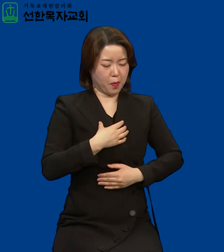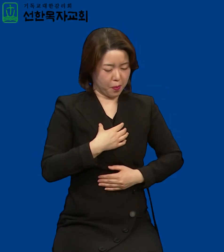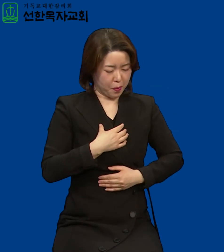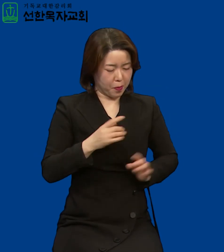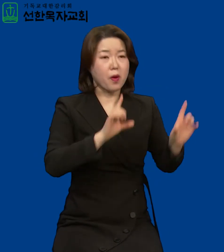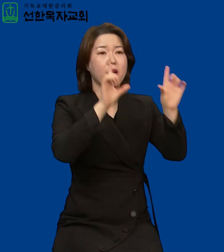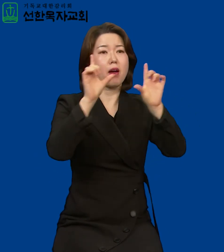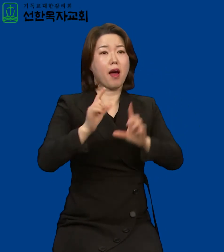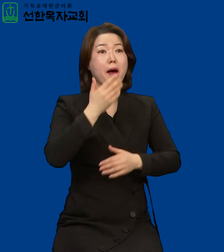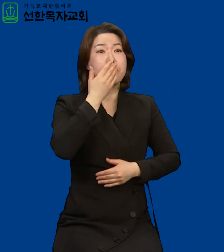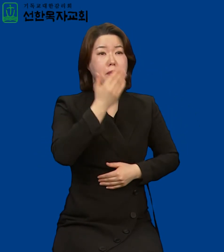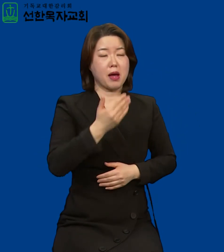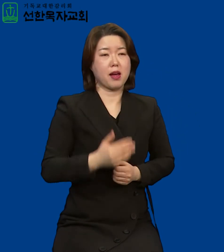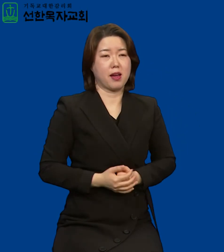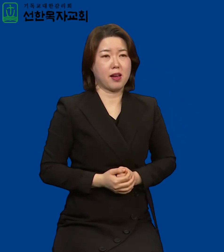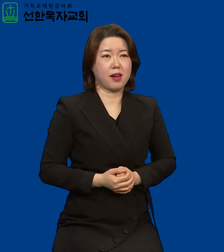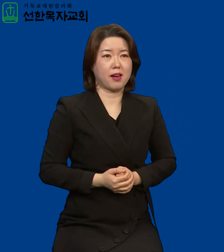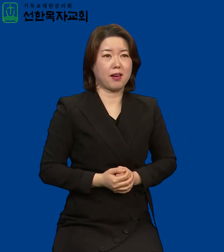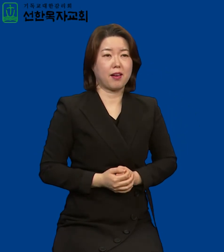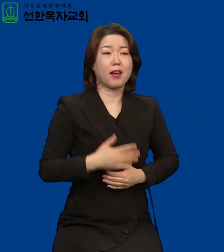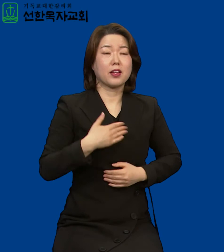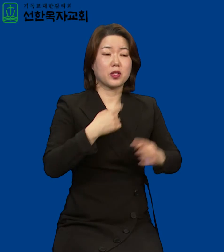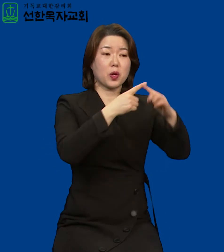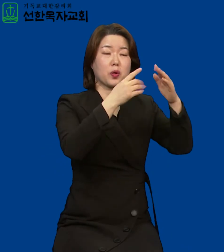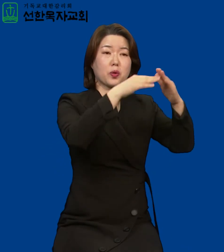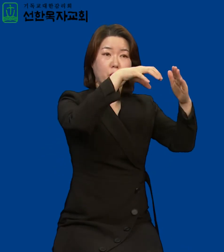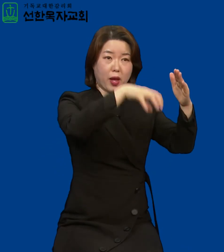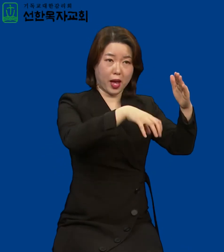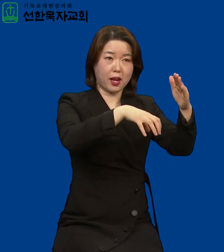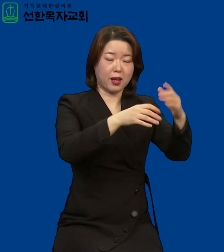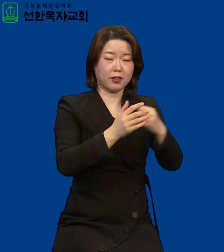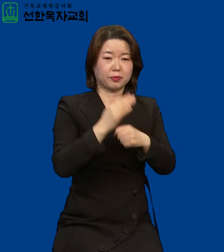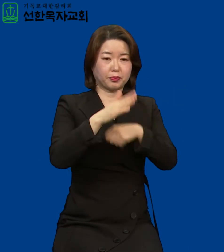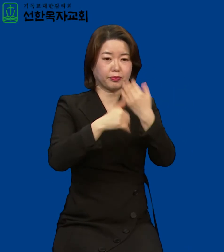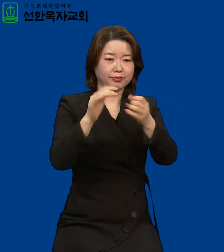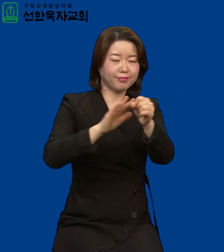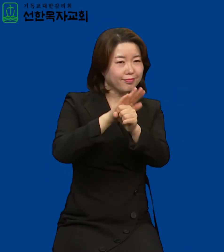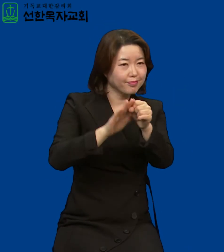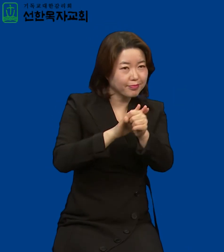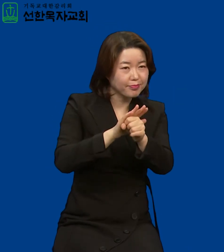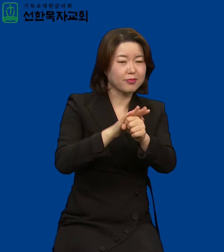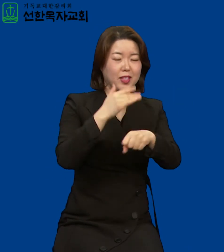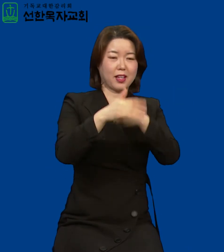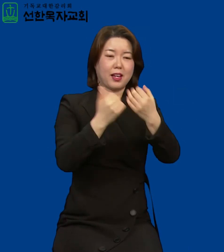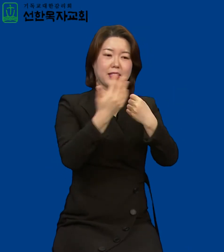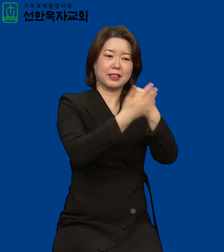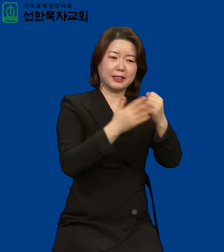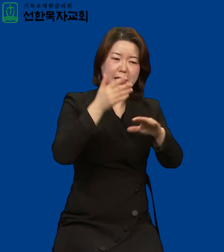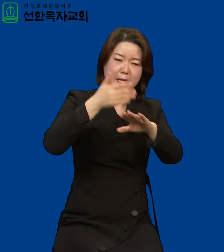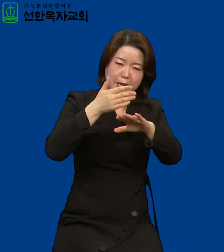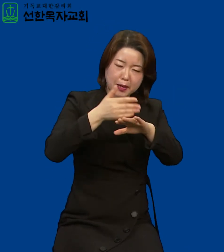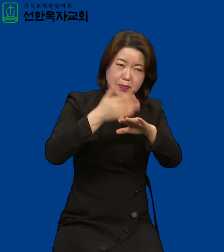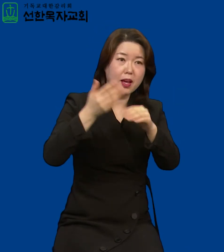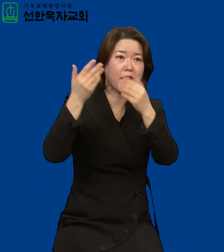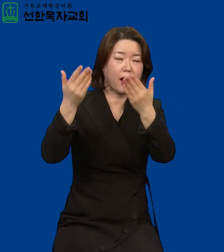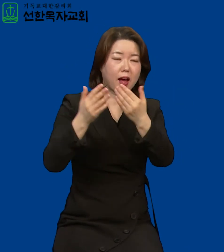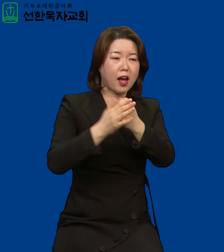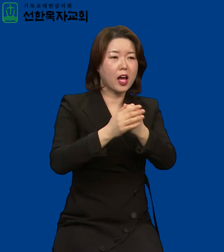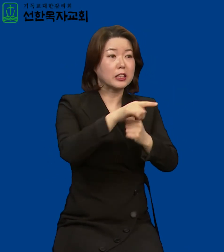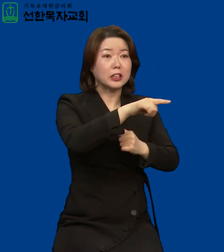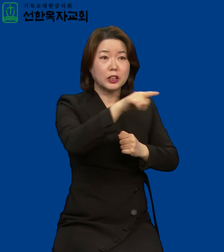됩니다. 저는 교회 안에서 하나님을 사랑하고 하나님의 은혜에 감사하다는